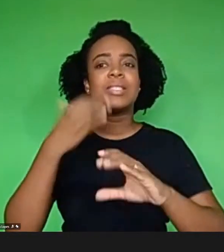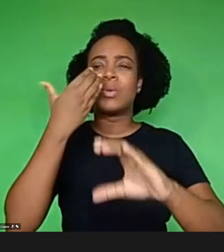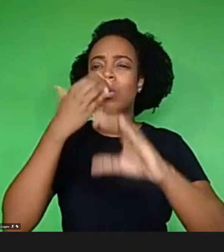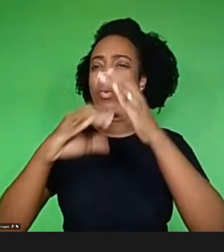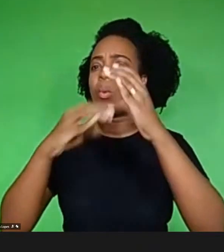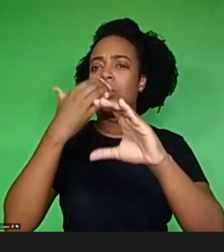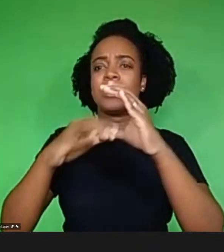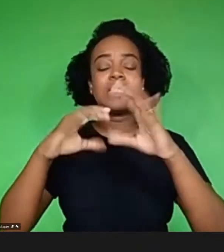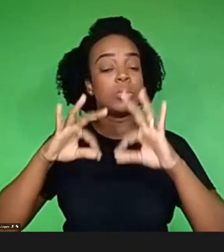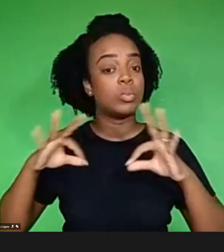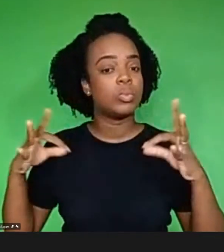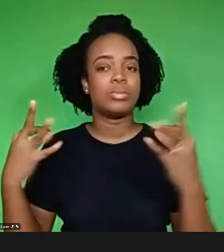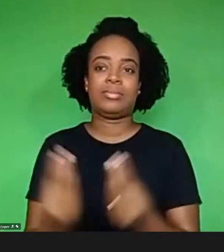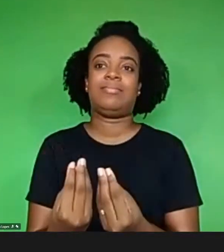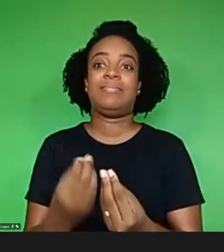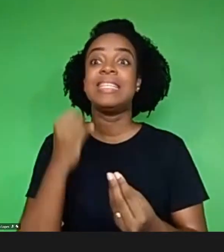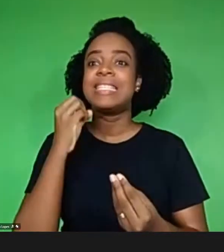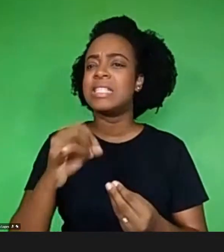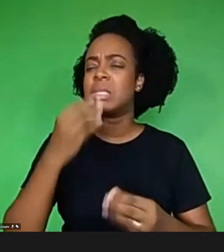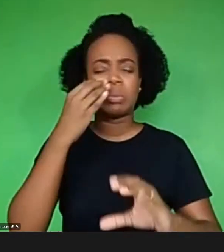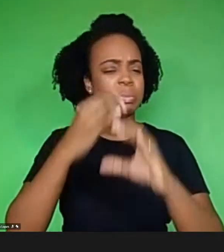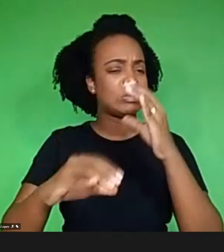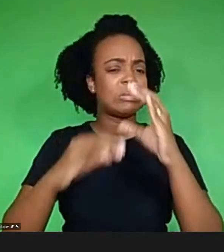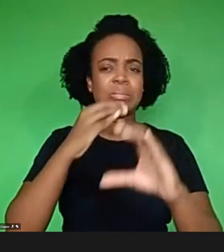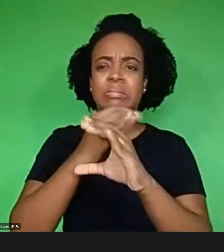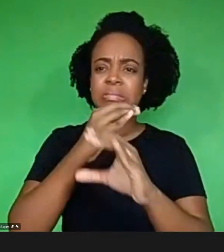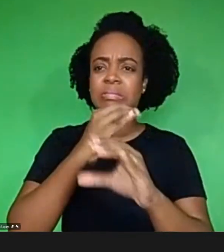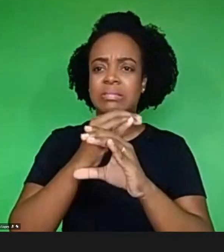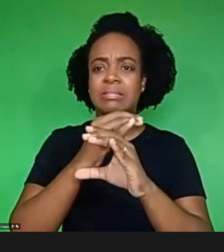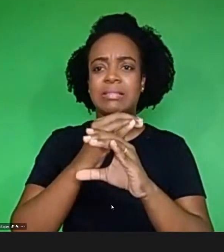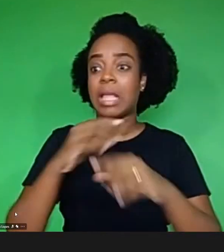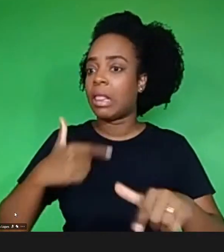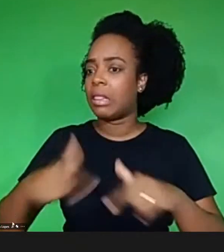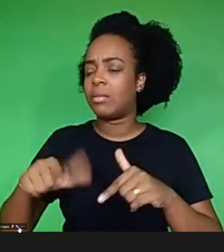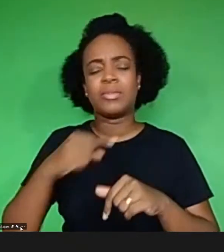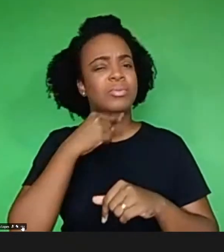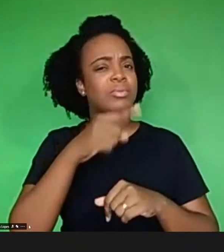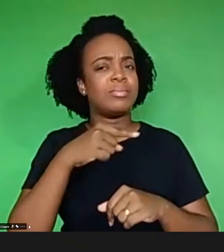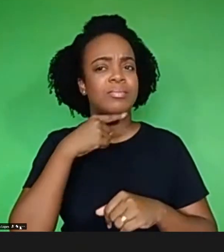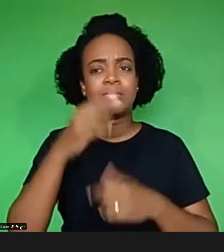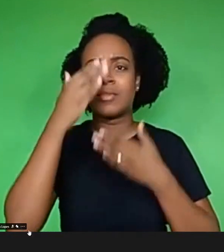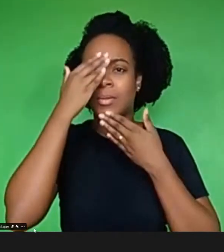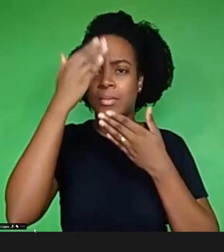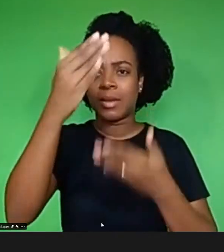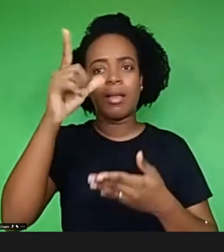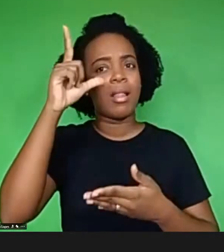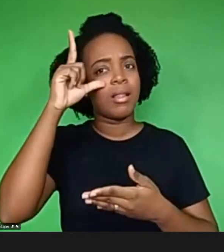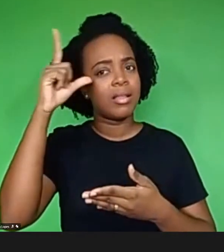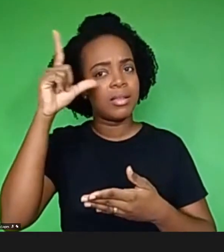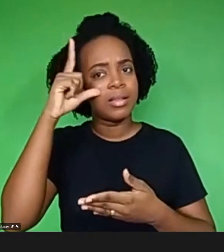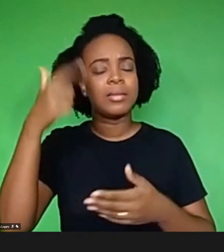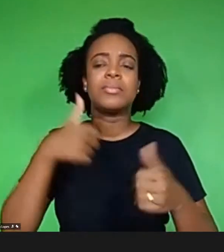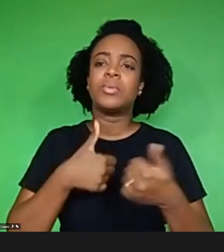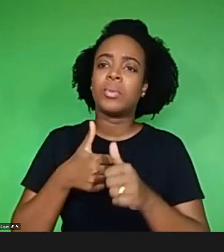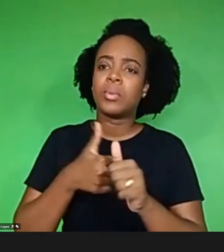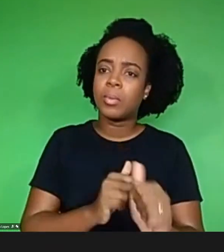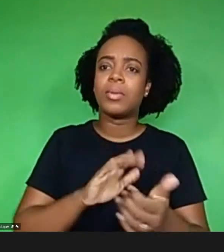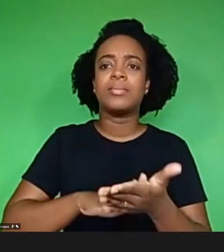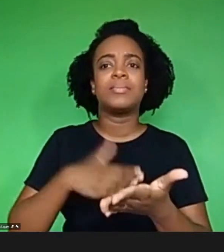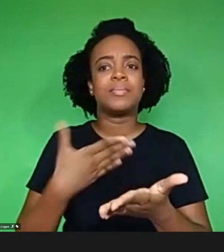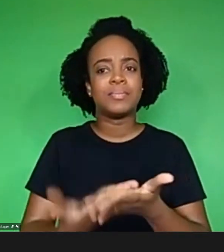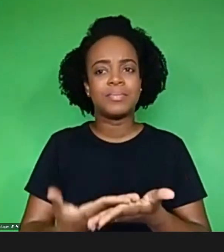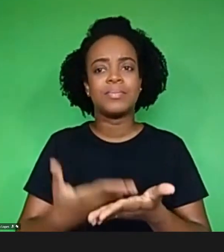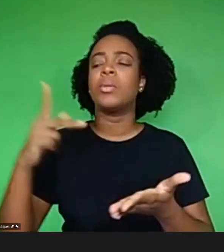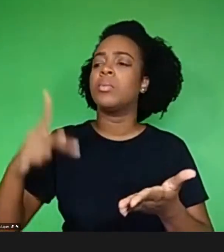faz a contento. Então, obrigada a todos, obrigado a Laila, que vai nos acompanhar aí, obrigada a todos os professores,